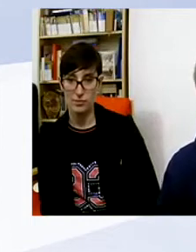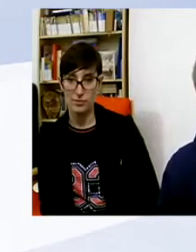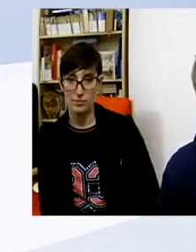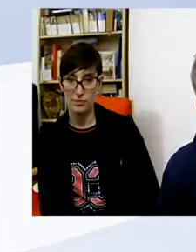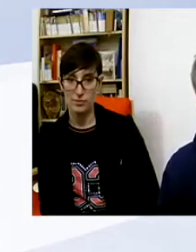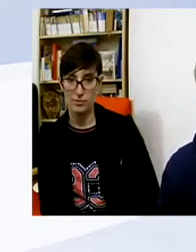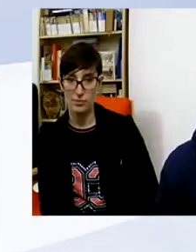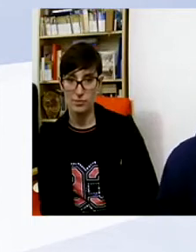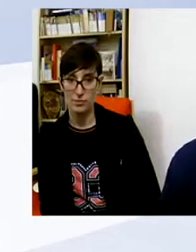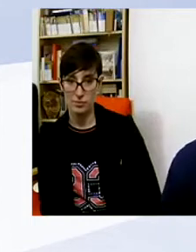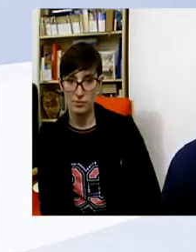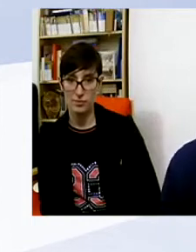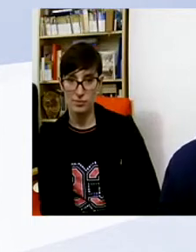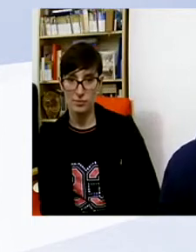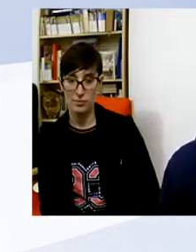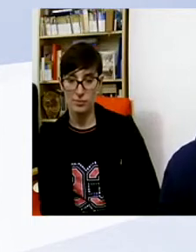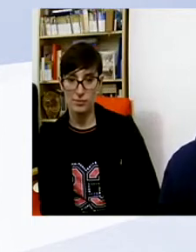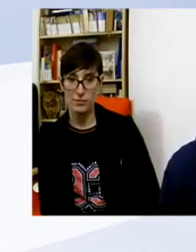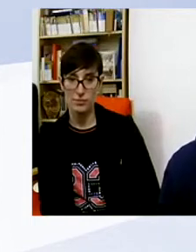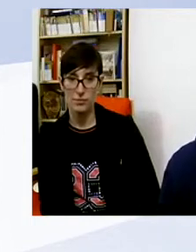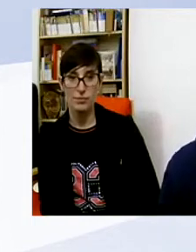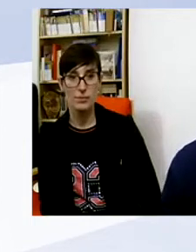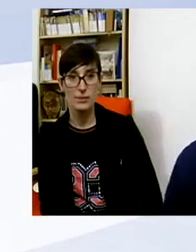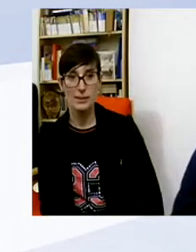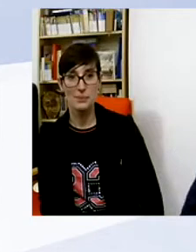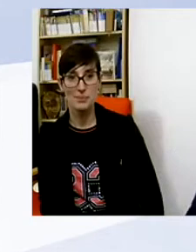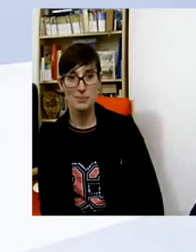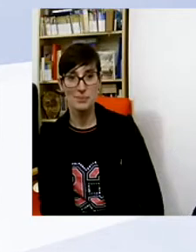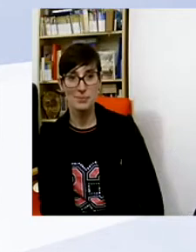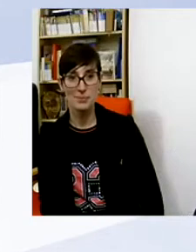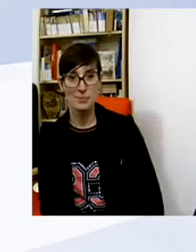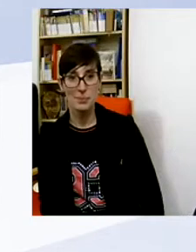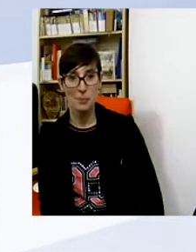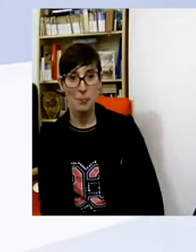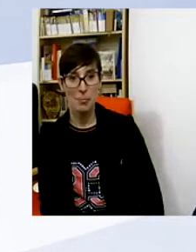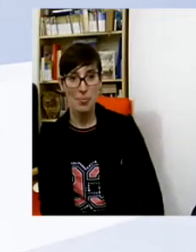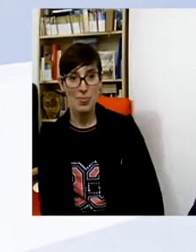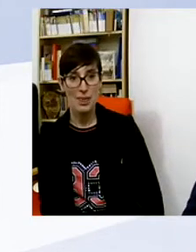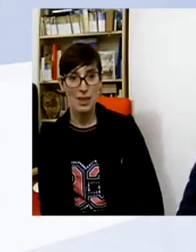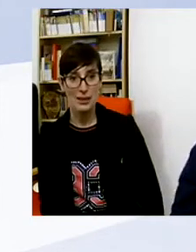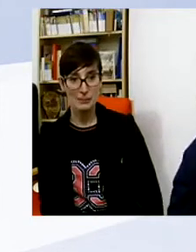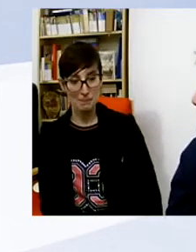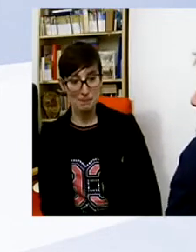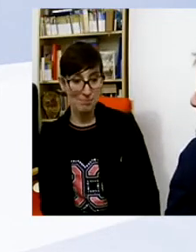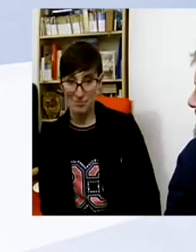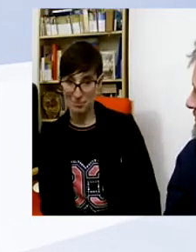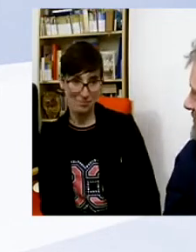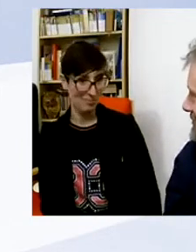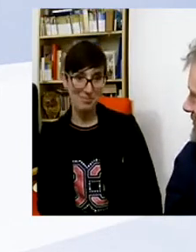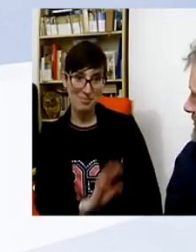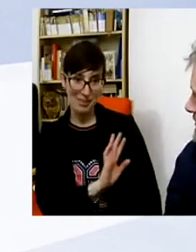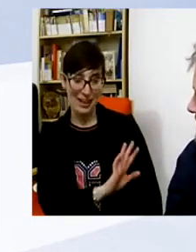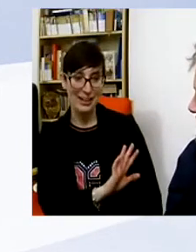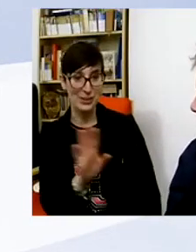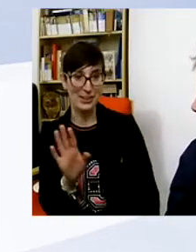paure avranno. Complimenti, molto. Matteo, davvero. Veronica, ti avvicini anche a te a questo mondo, lo lasci fare e tu fai altre